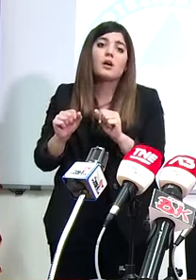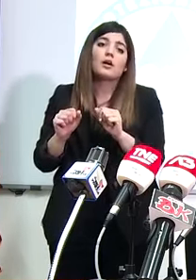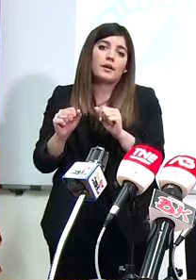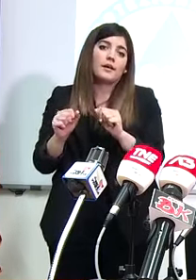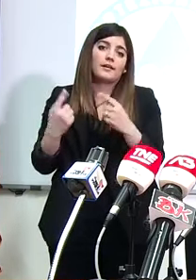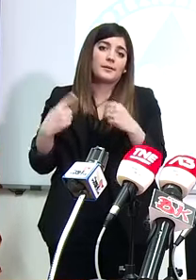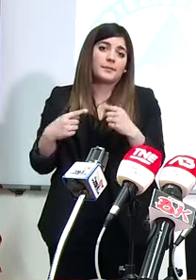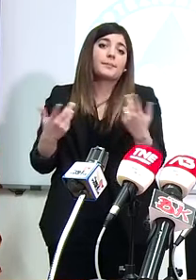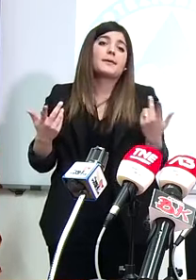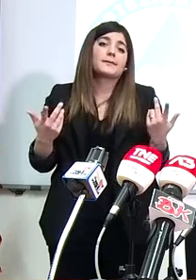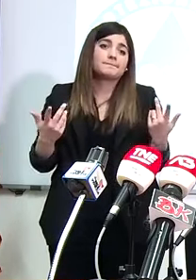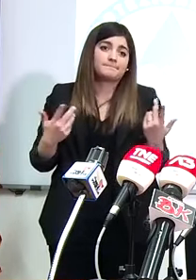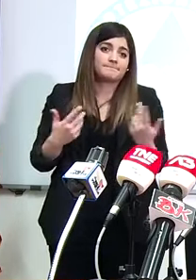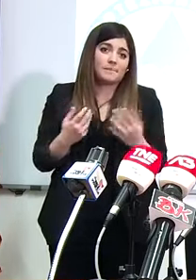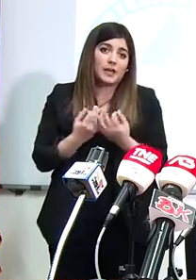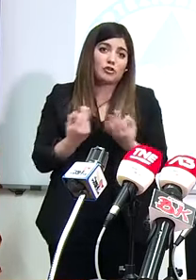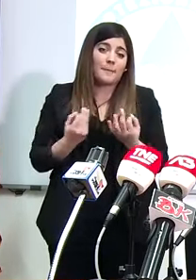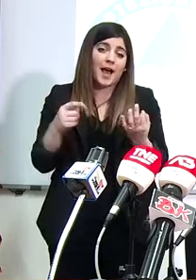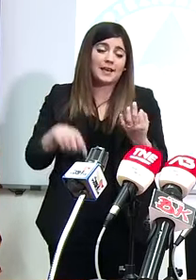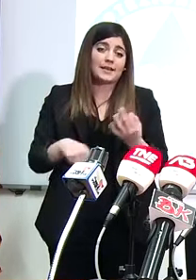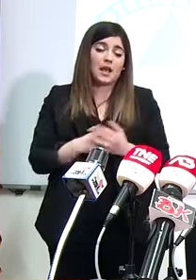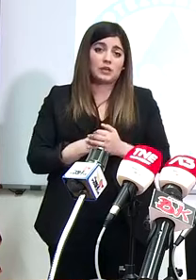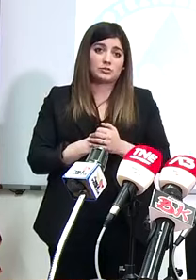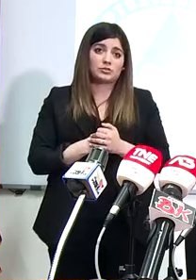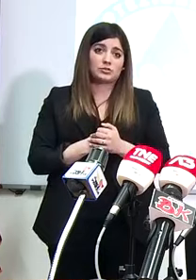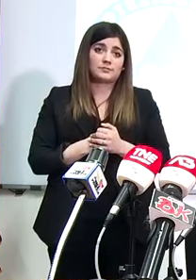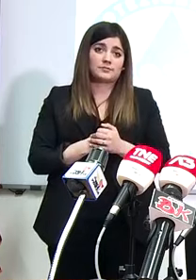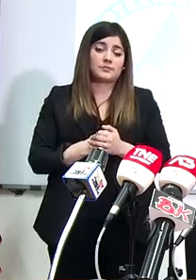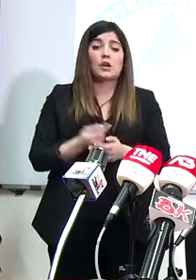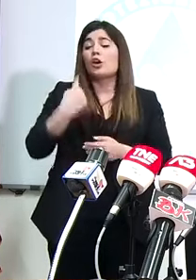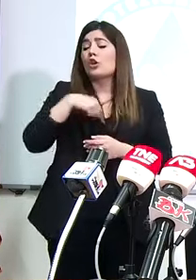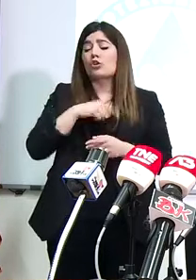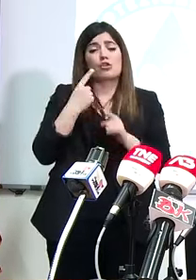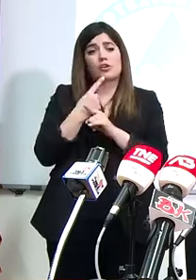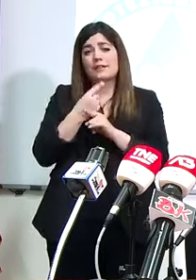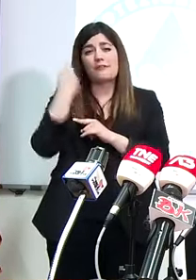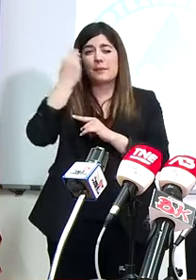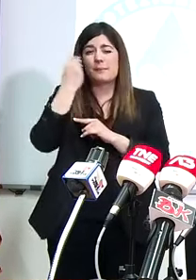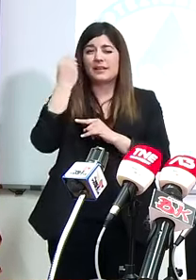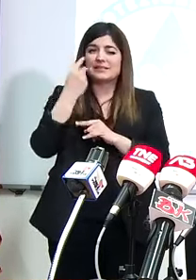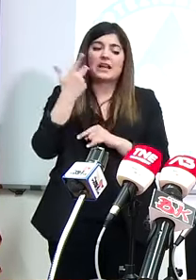no perdiamo competitività oltre che libertà